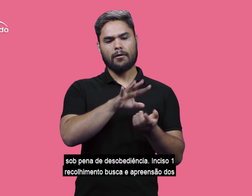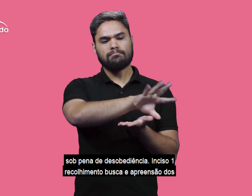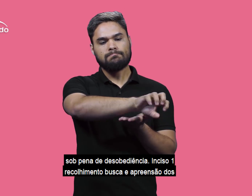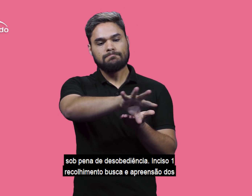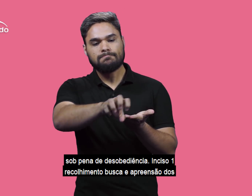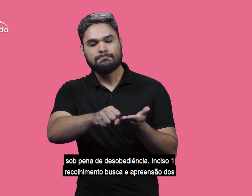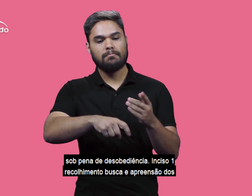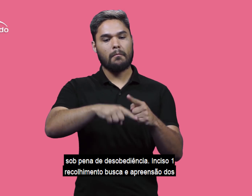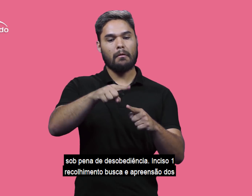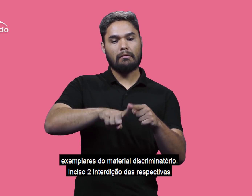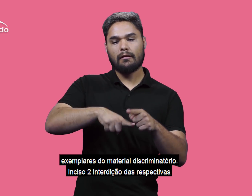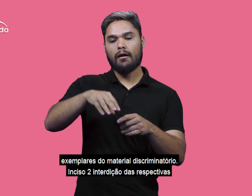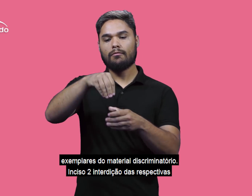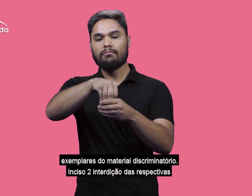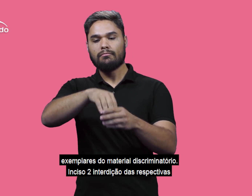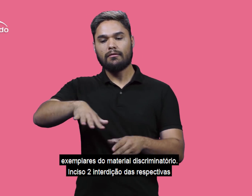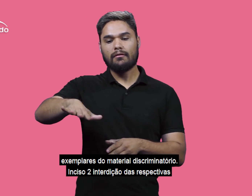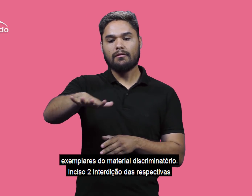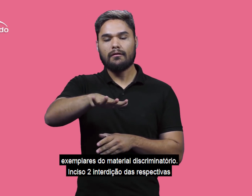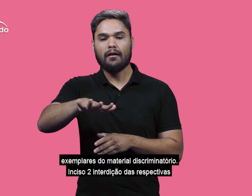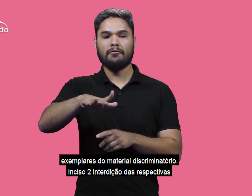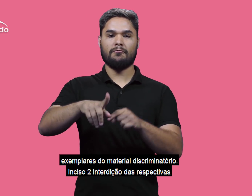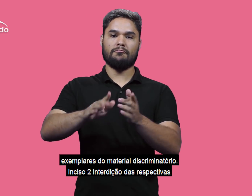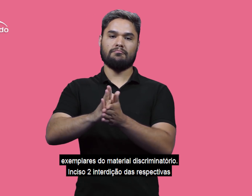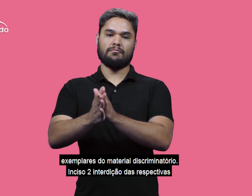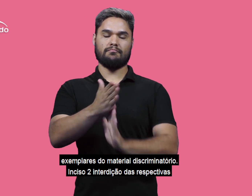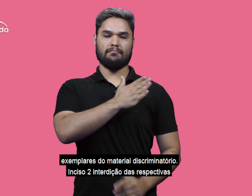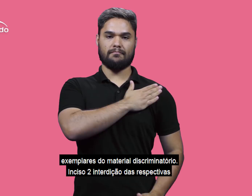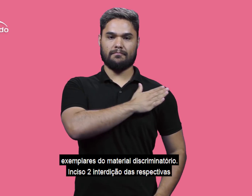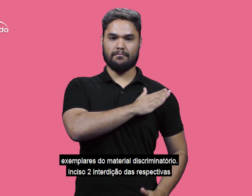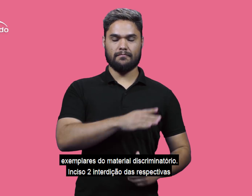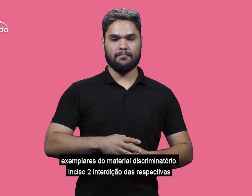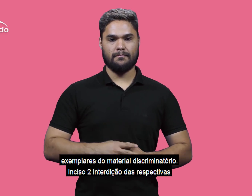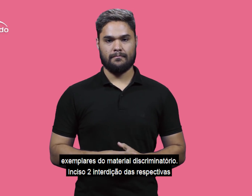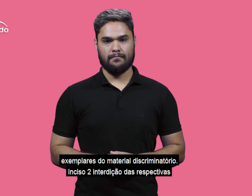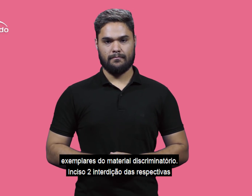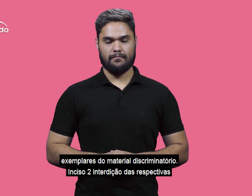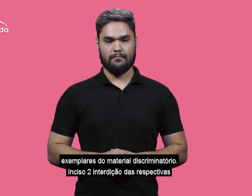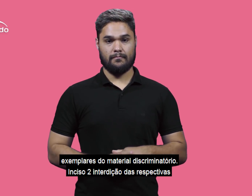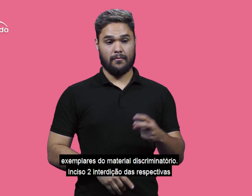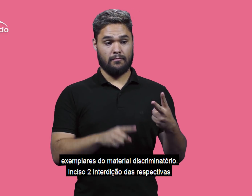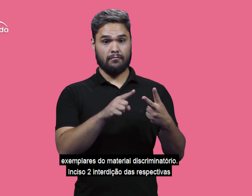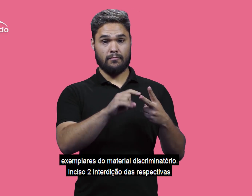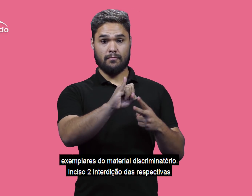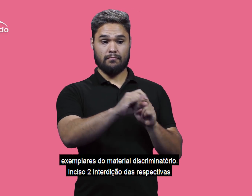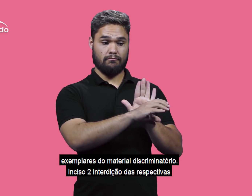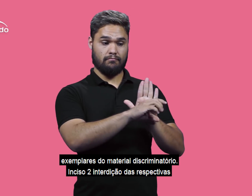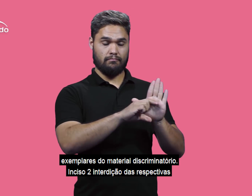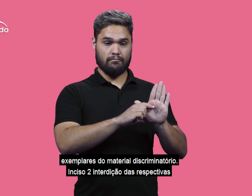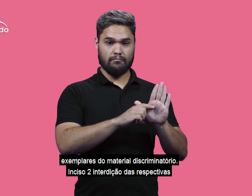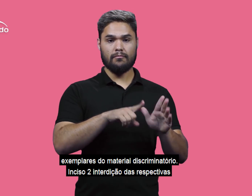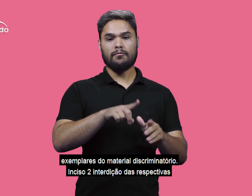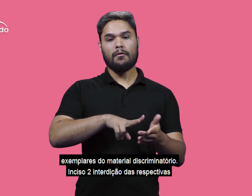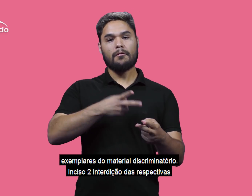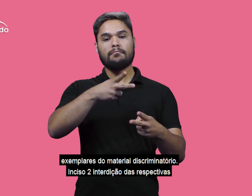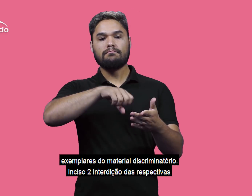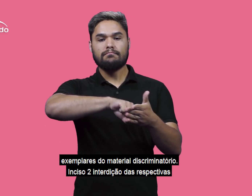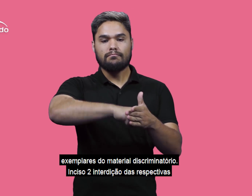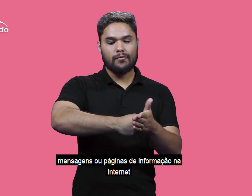apreensão dos exemplares do material discriminatório inciso 2 interdição das respectivas